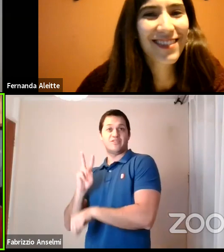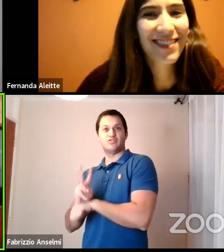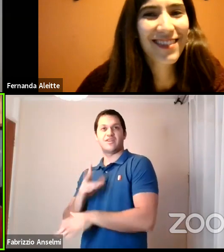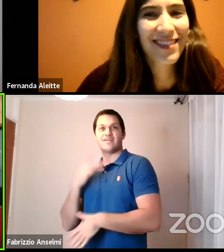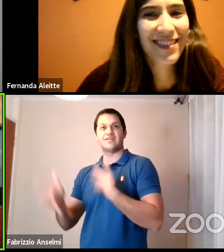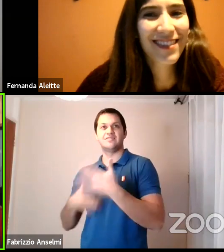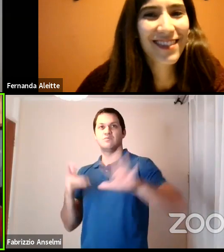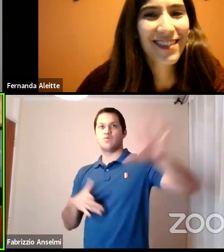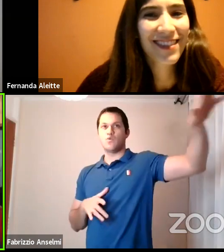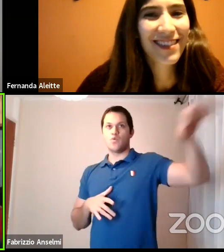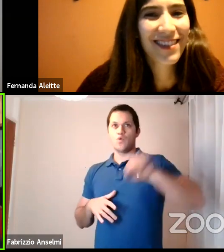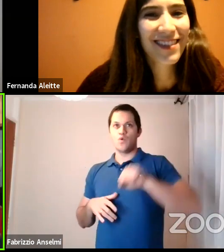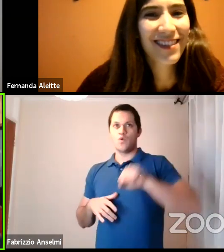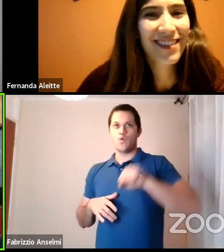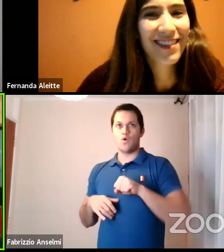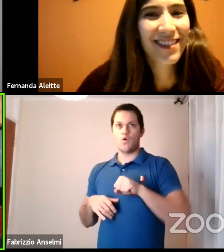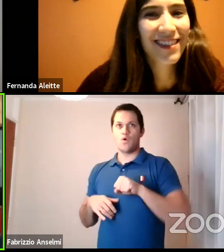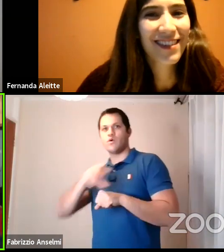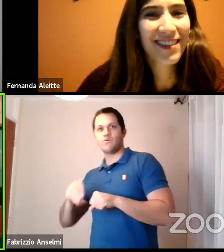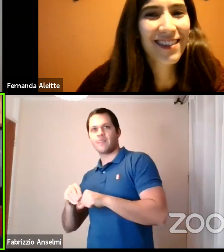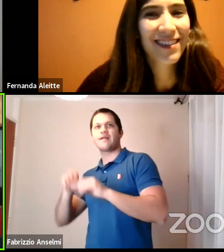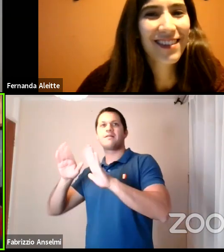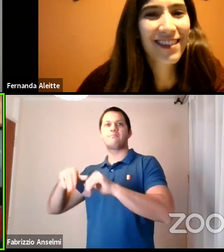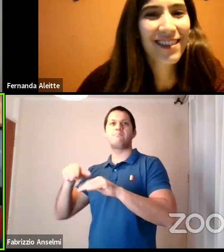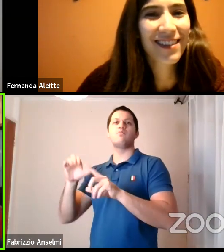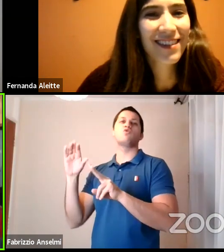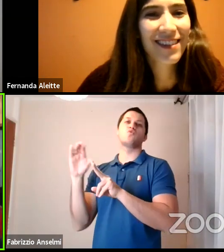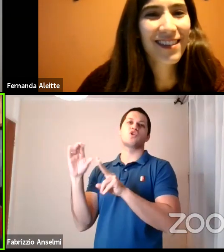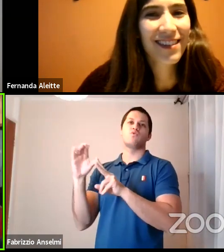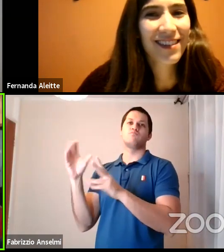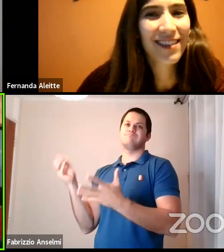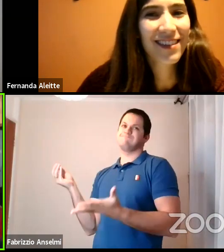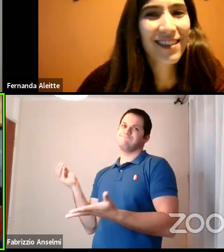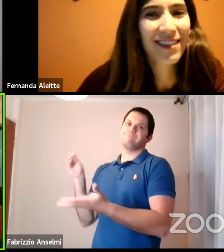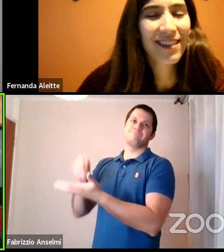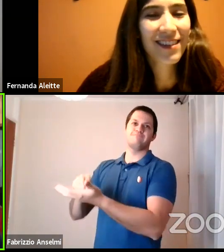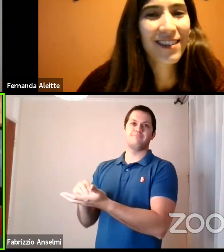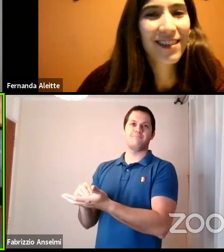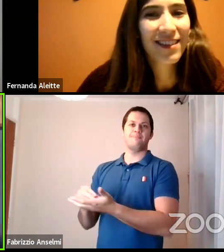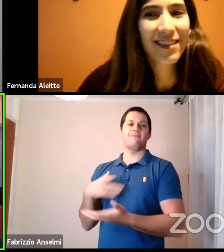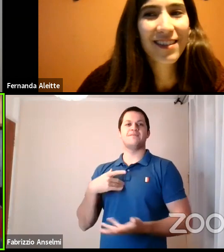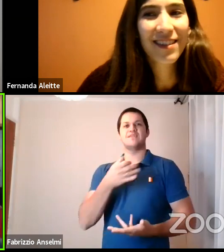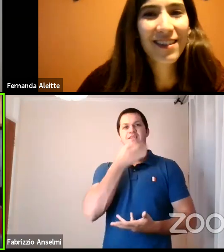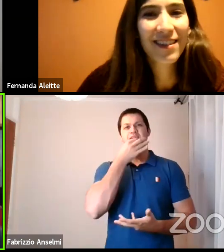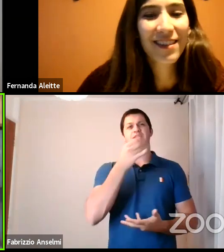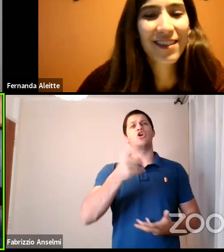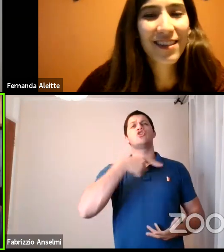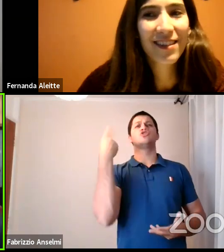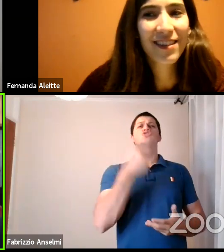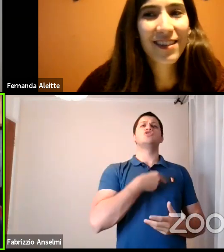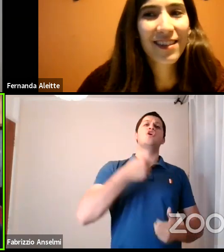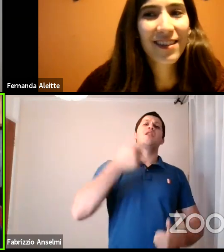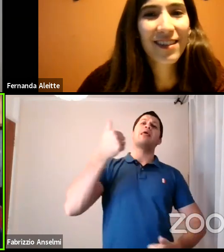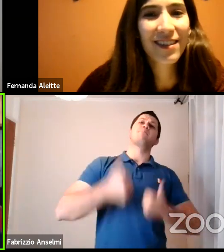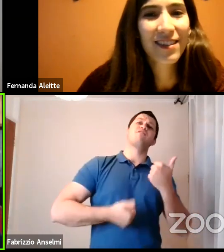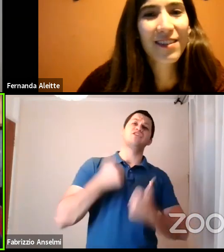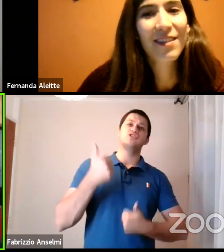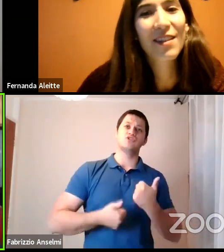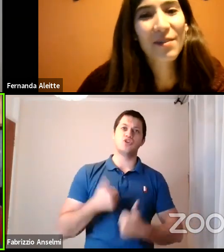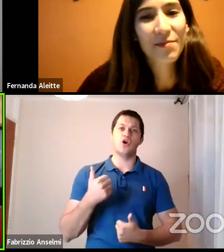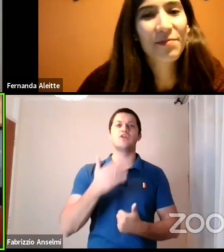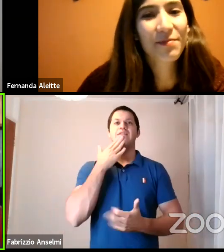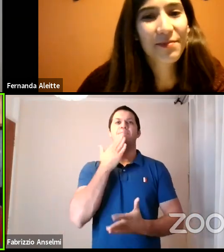en un mismo currículo, ¿ya? Por eso nosotros muchas veces definimos, decimos, la profesión y la disciplina,